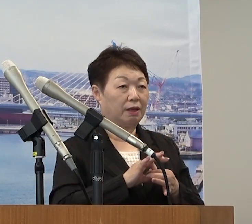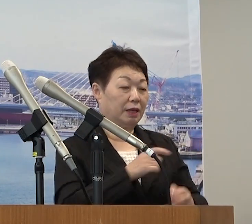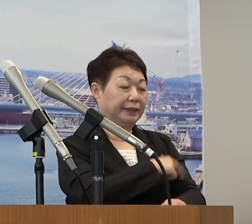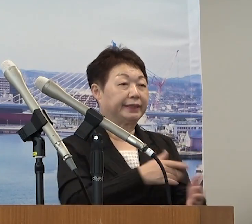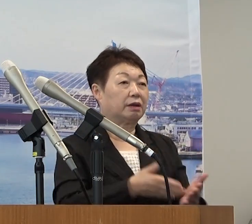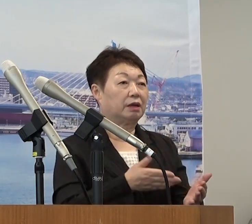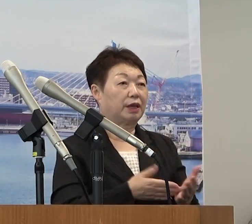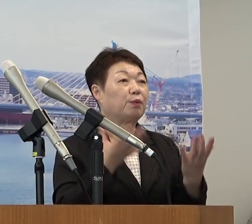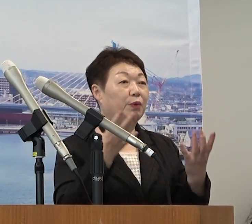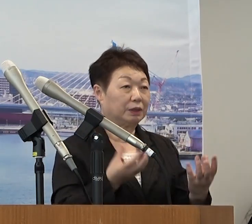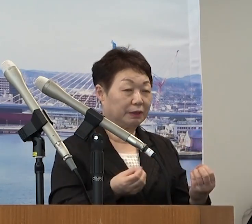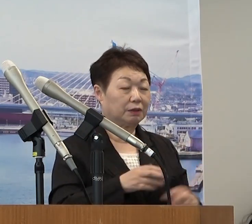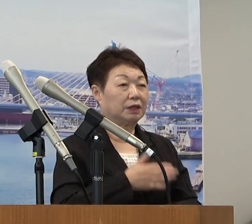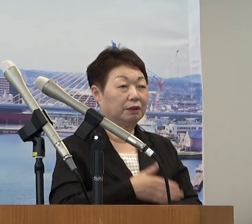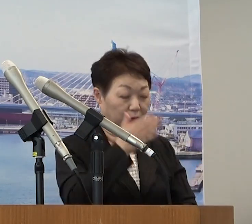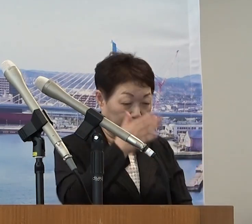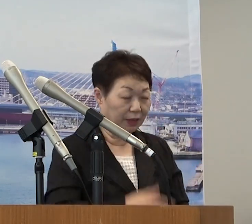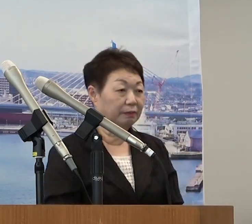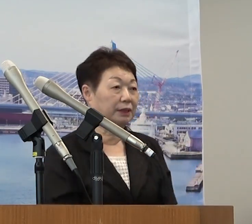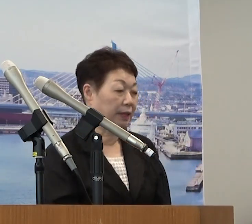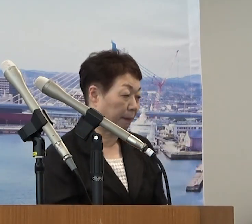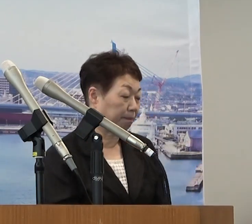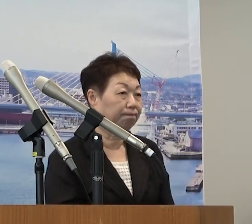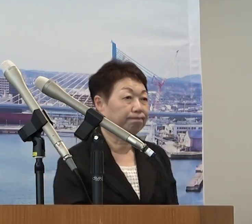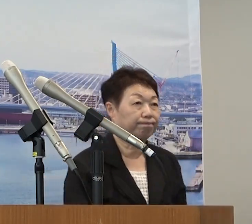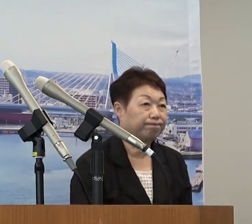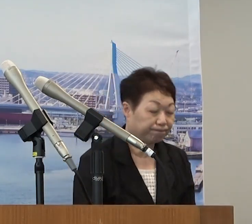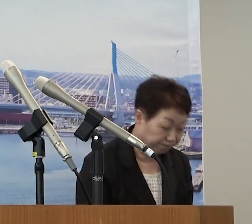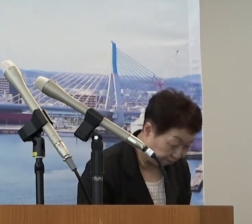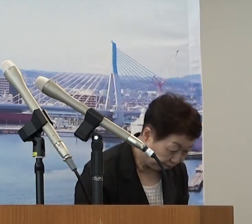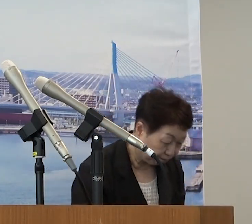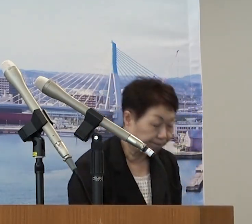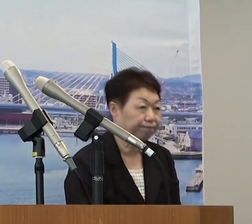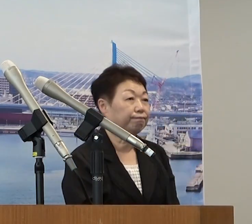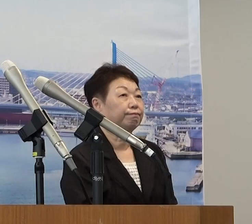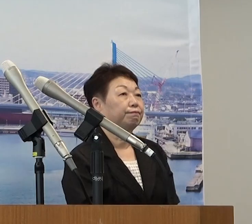ではないようですので、これで記者会見を終了いたします。ありがとうございました。 ありがとうございました。